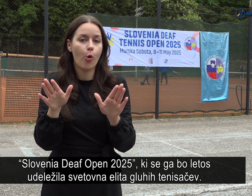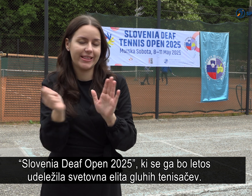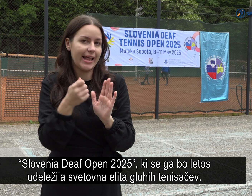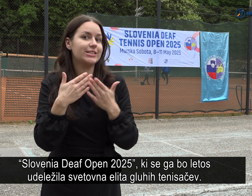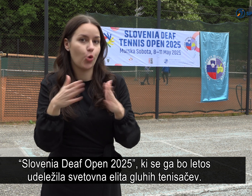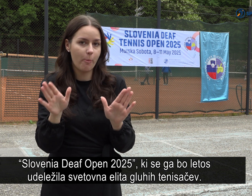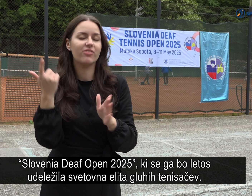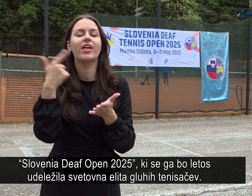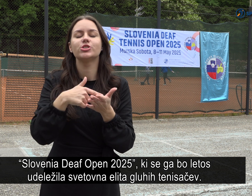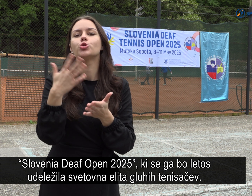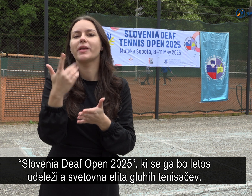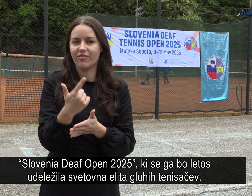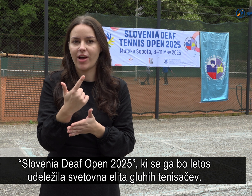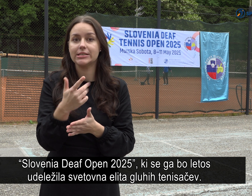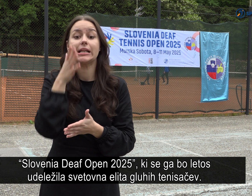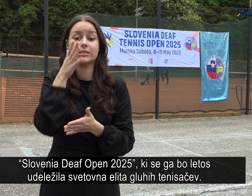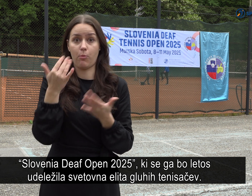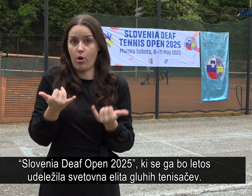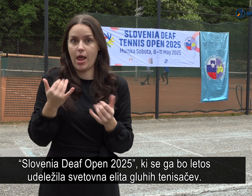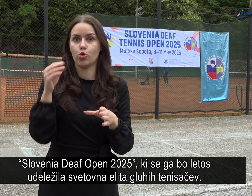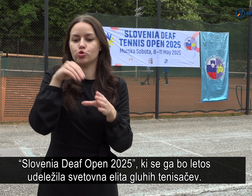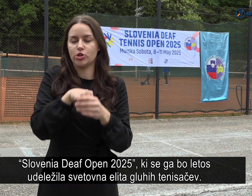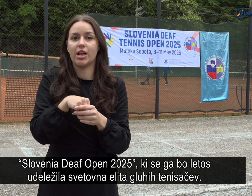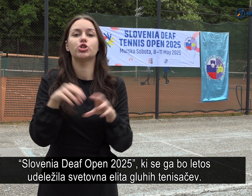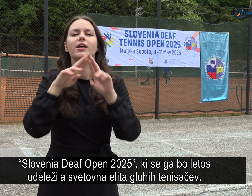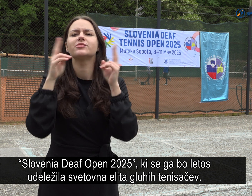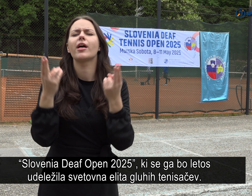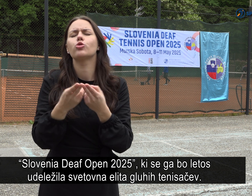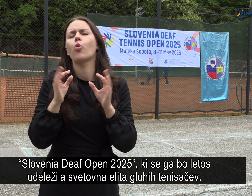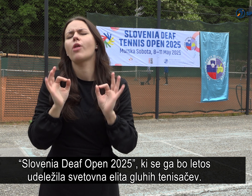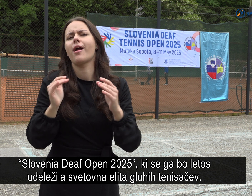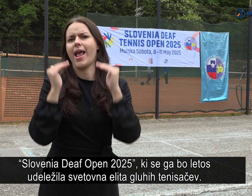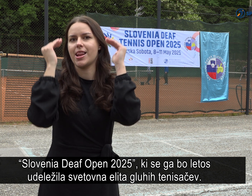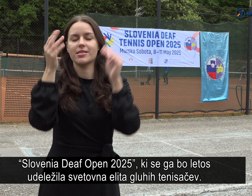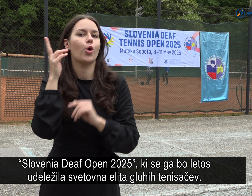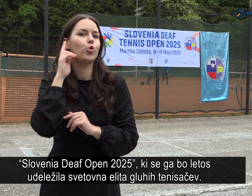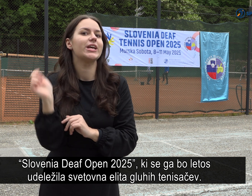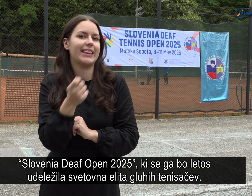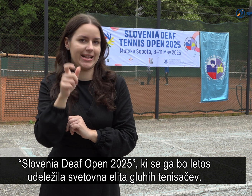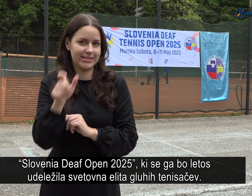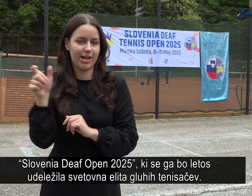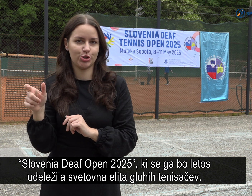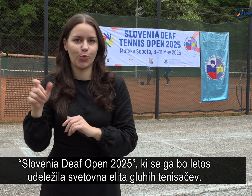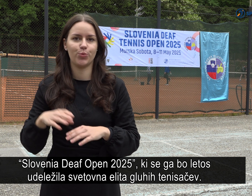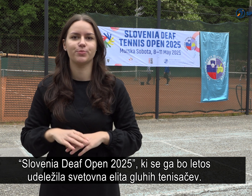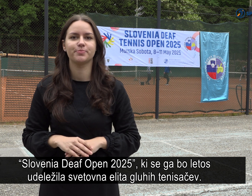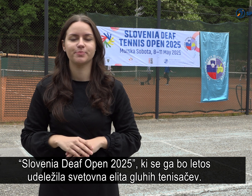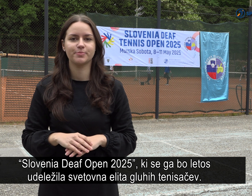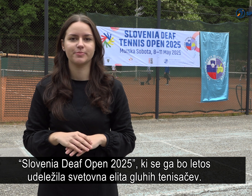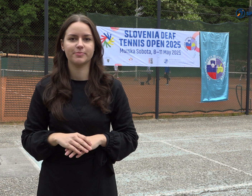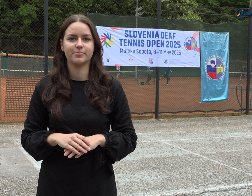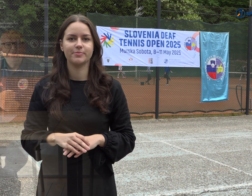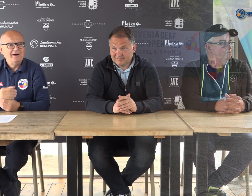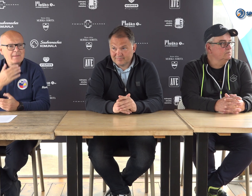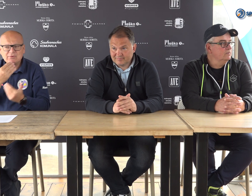Open 2025, ki se ga bo letos udeležila svetovna elita gluhih tenisačev.